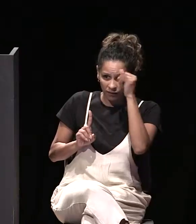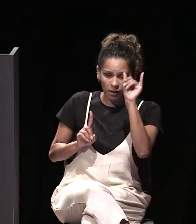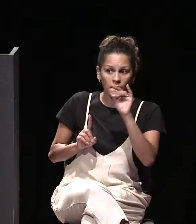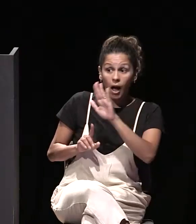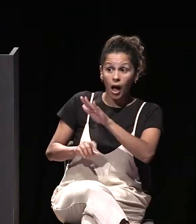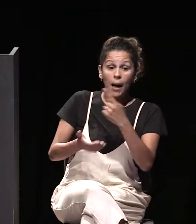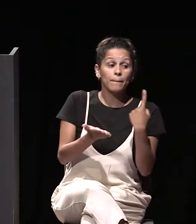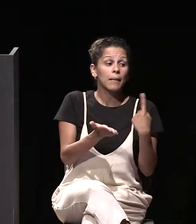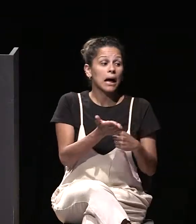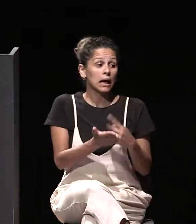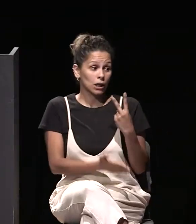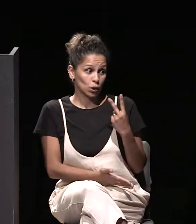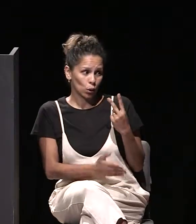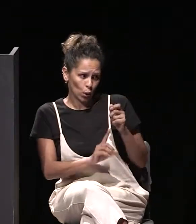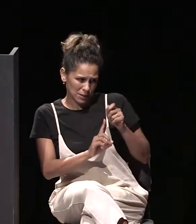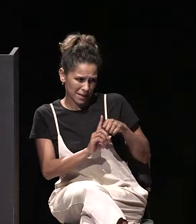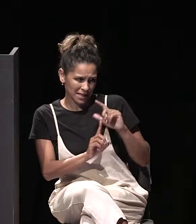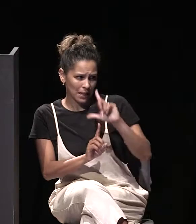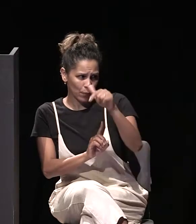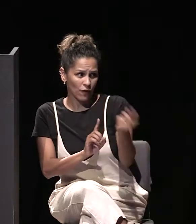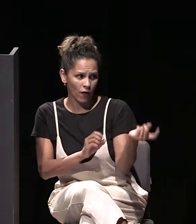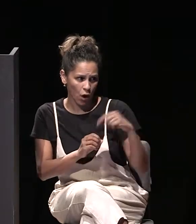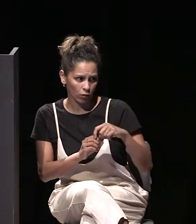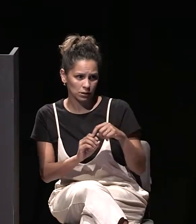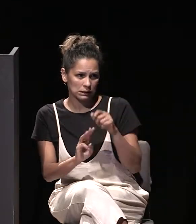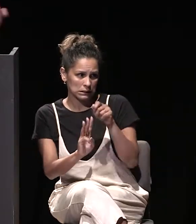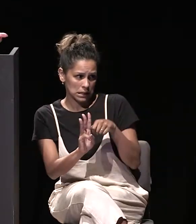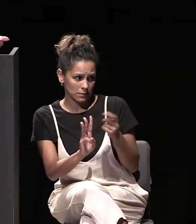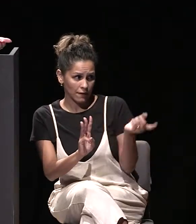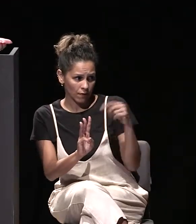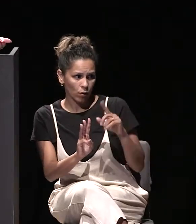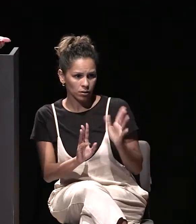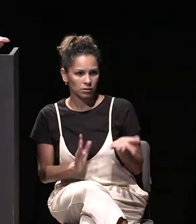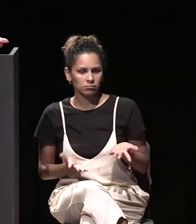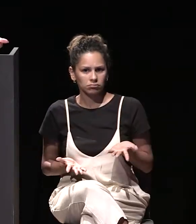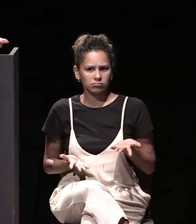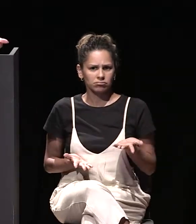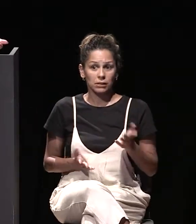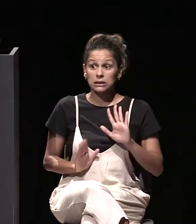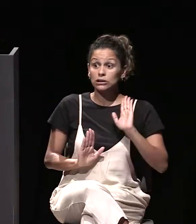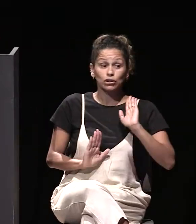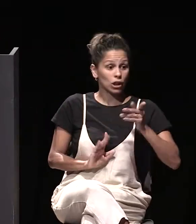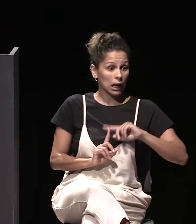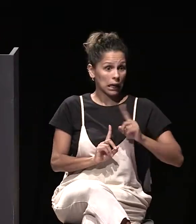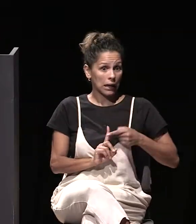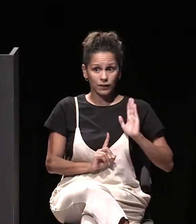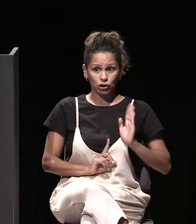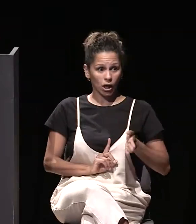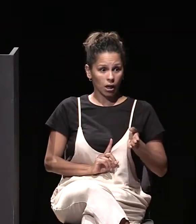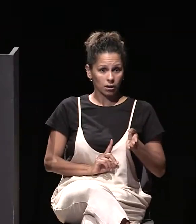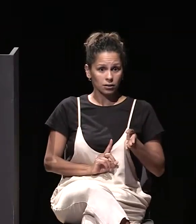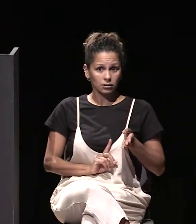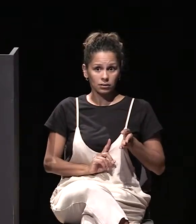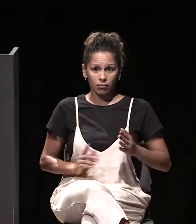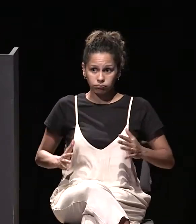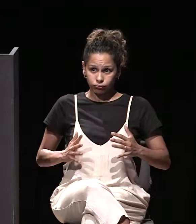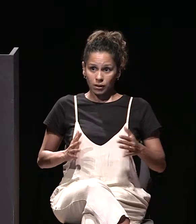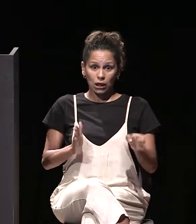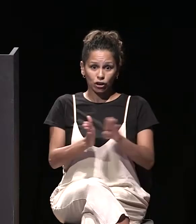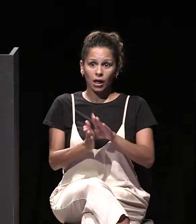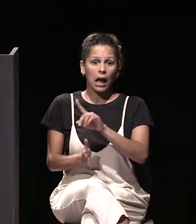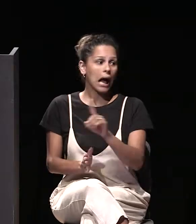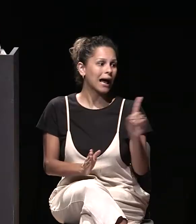Mas se ela chegar grávida, ela tem prioridade. Então, eles esperam que ela engravide. E, de fato, os serviços de saúde